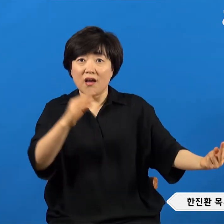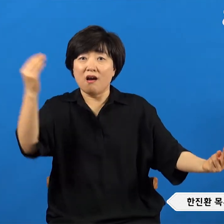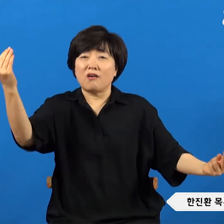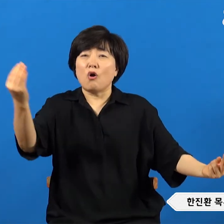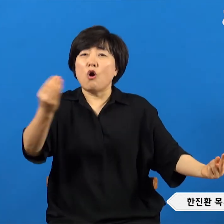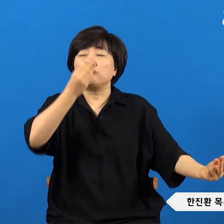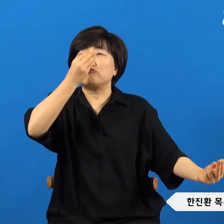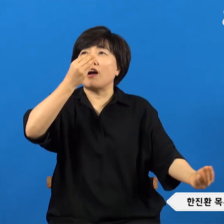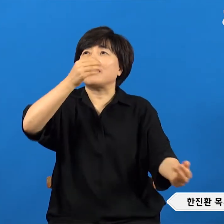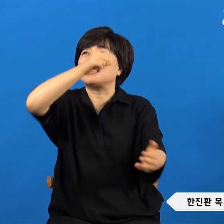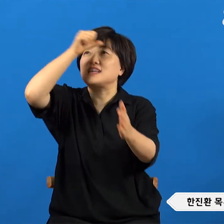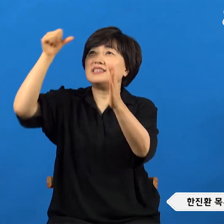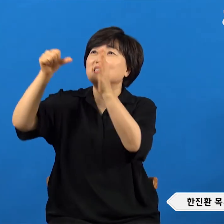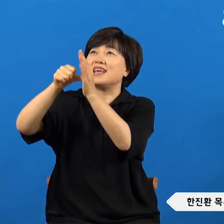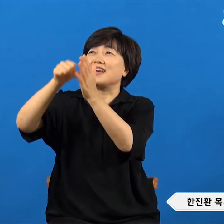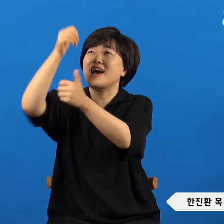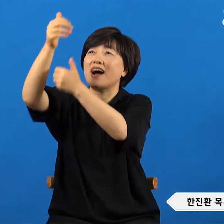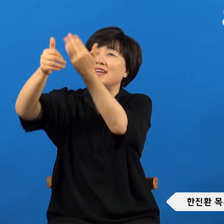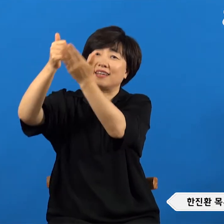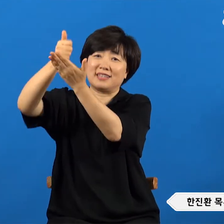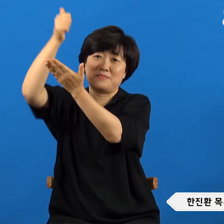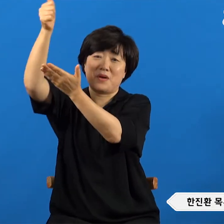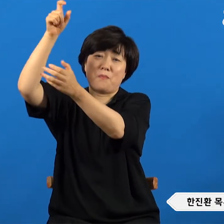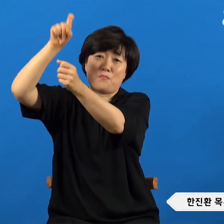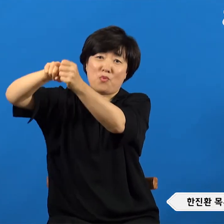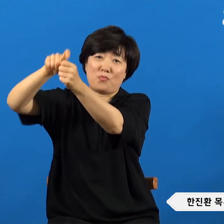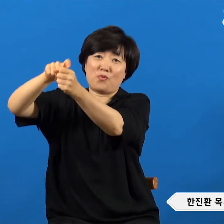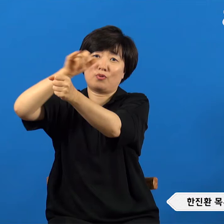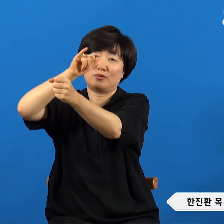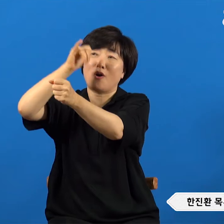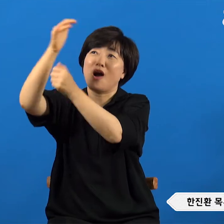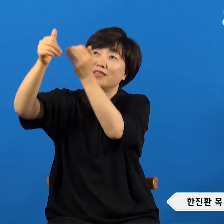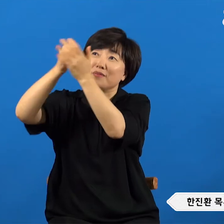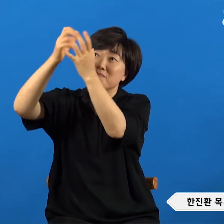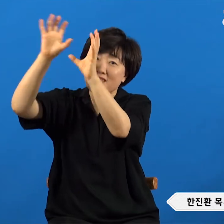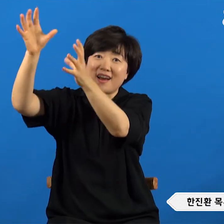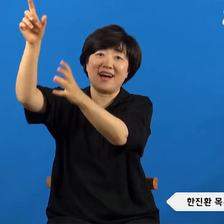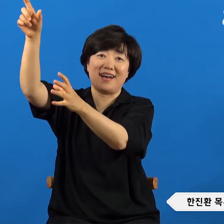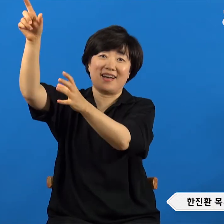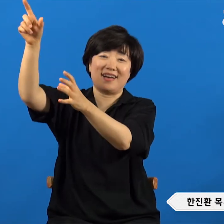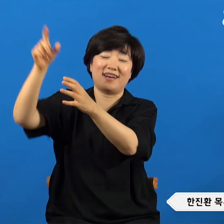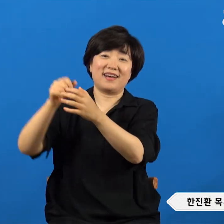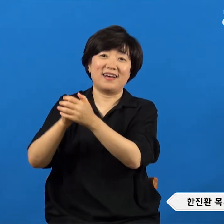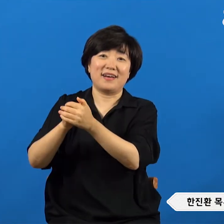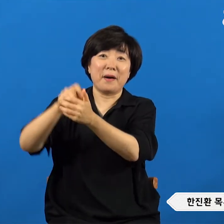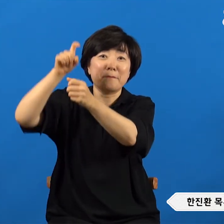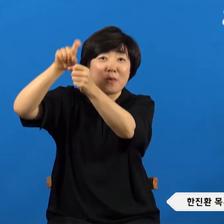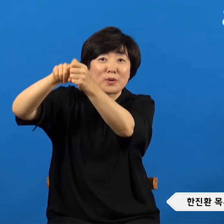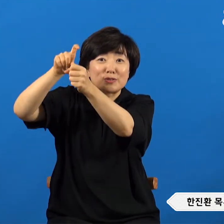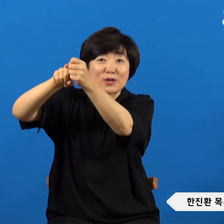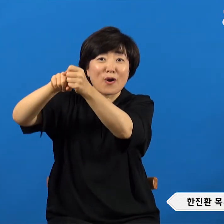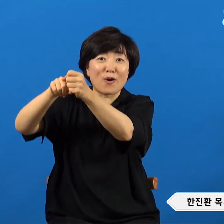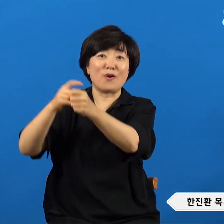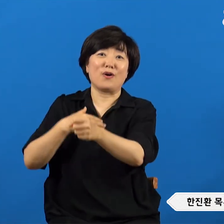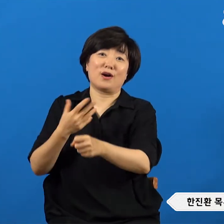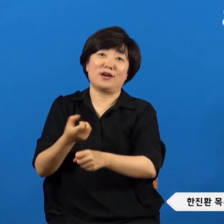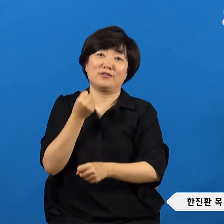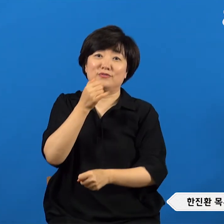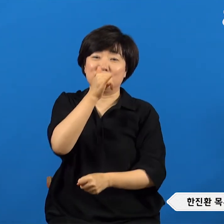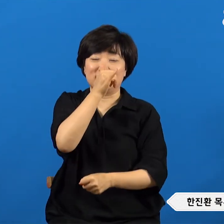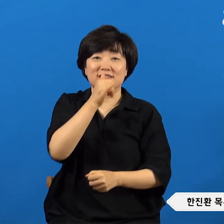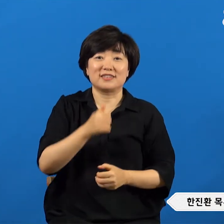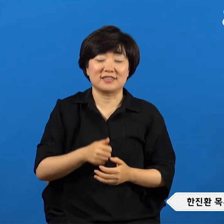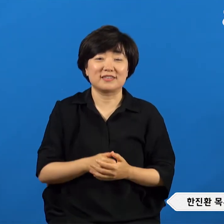거룩한 생의 목적이 있지 않습니까? 하나님 나라라고 하는 그런 목적이 우리에게 있지 않습니까?